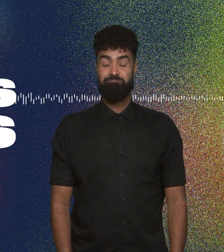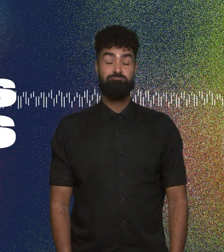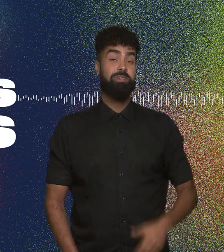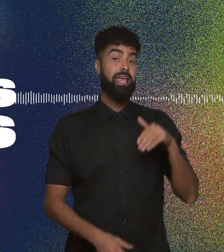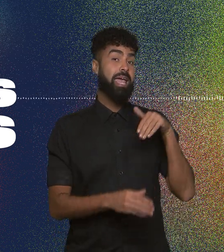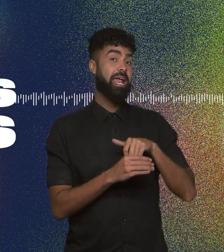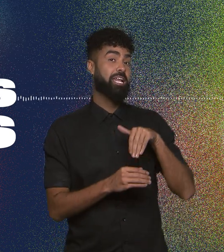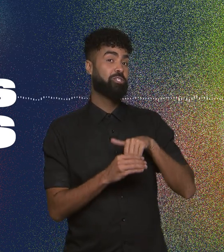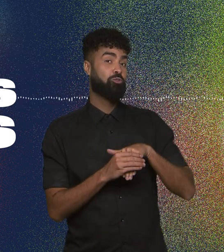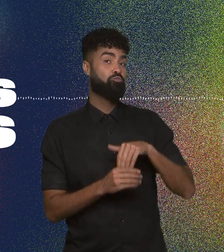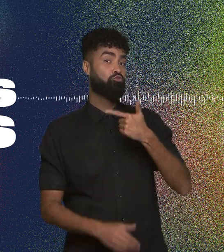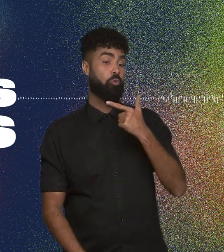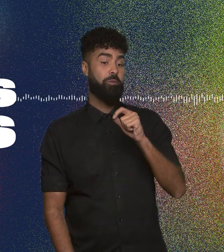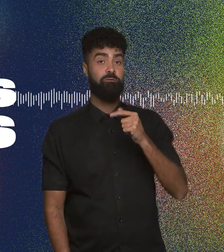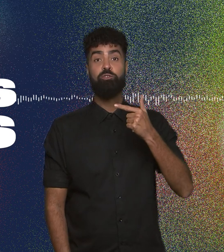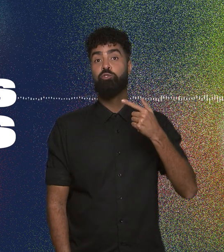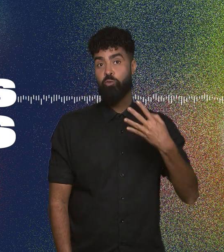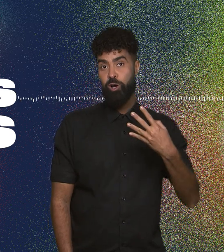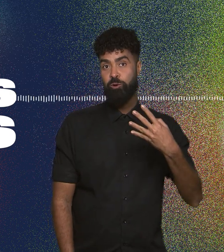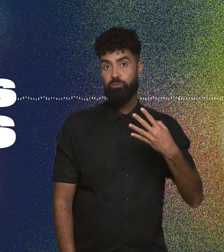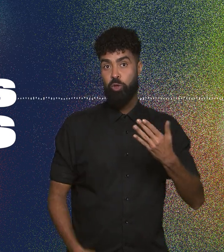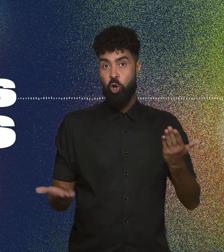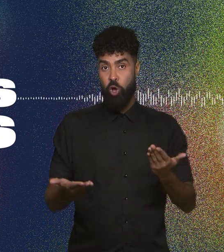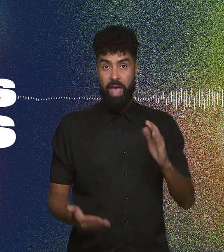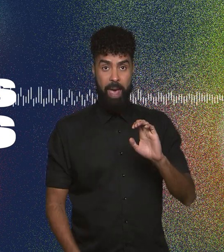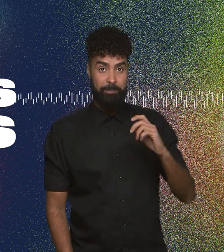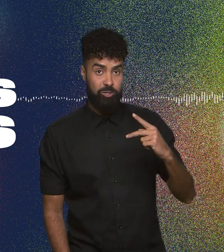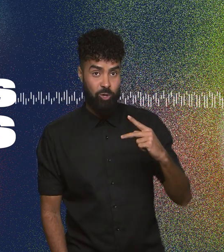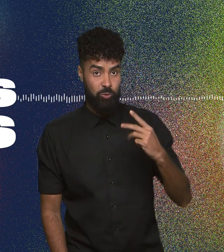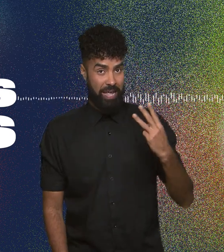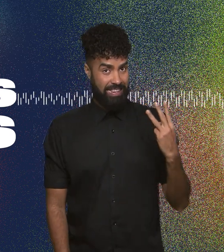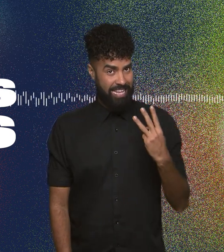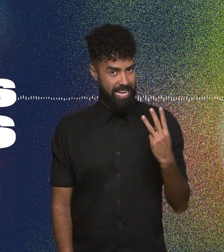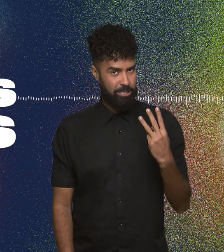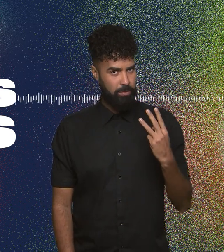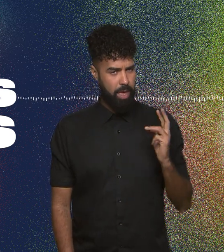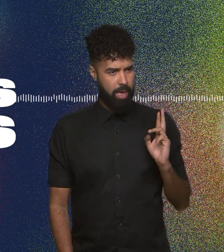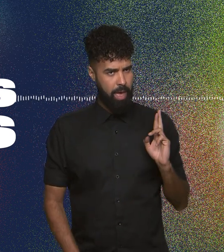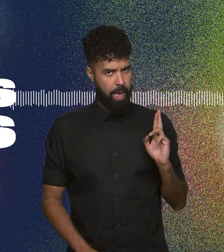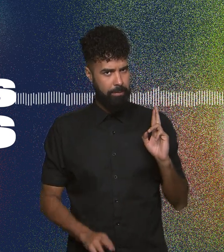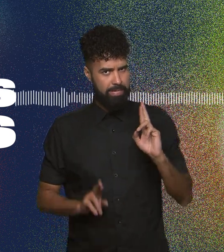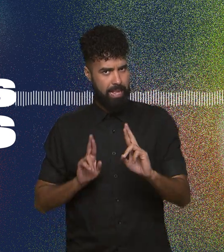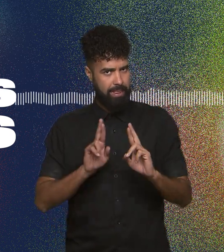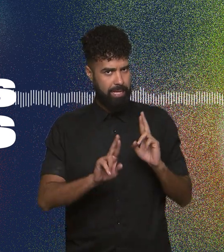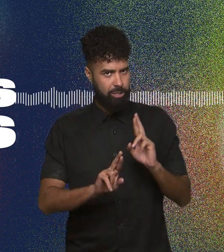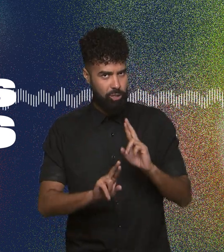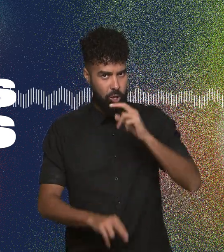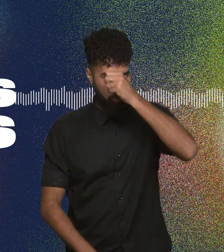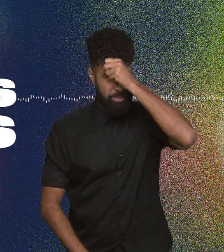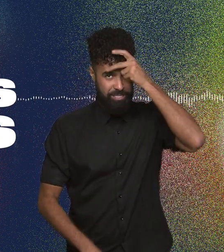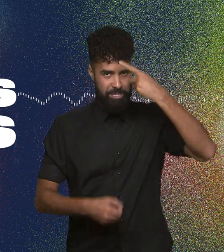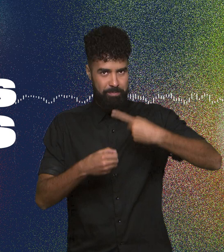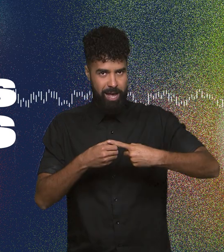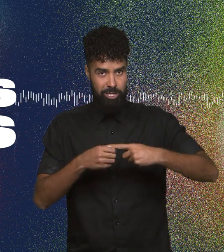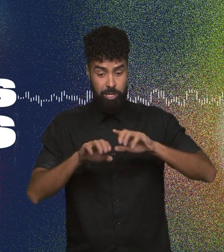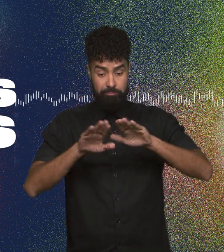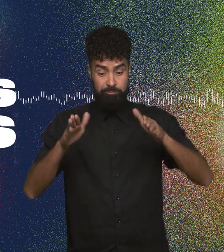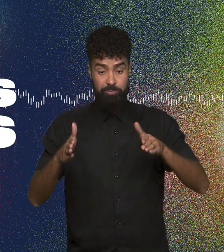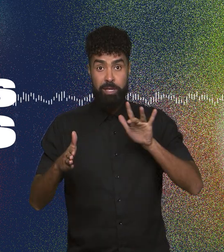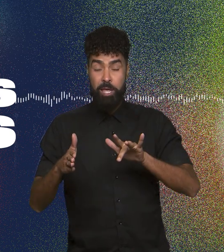Eleições 2024, episódio 3. Representantes municipais.